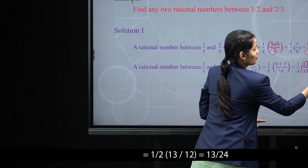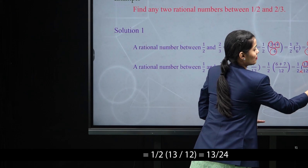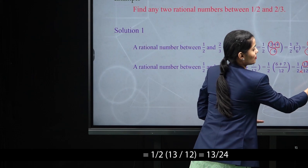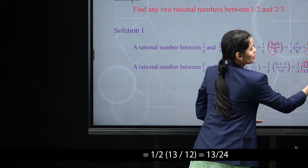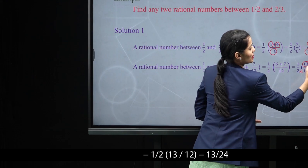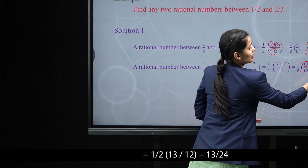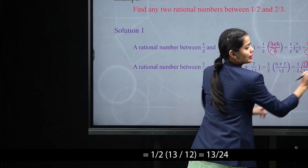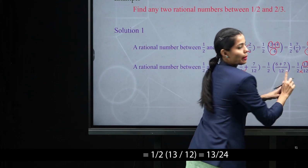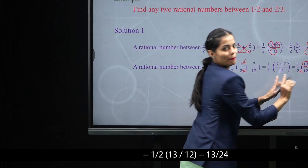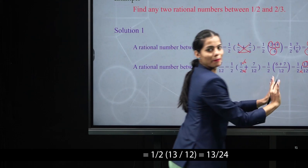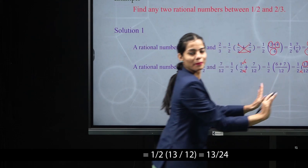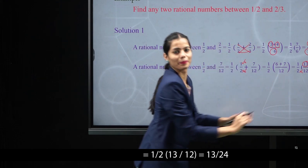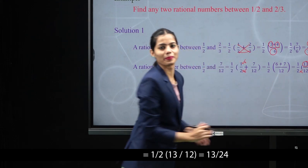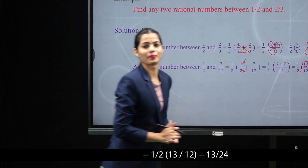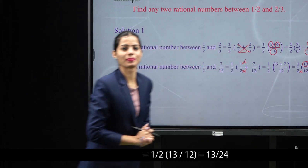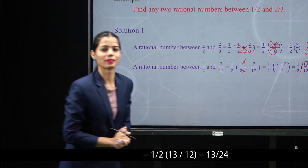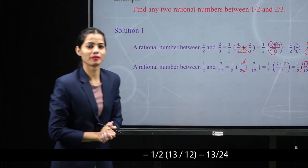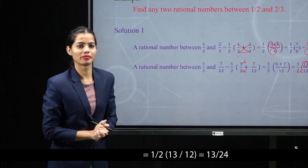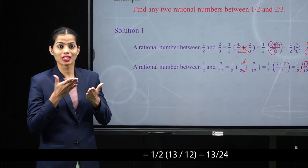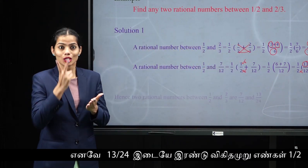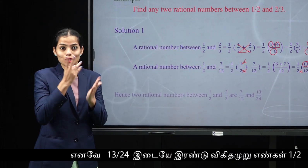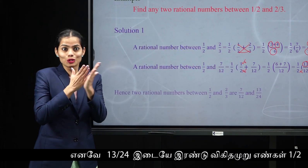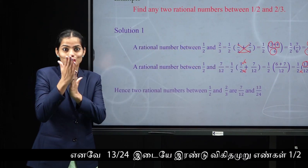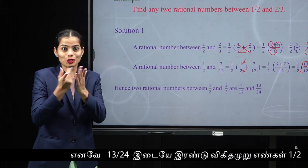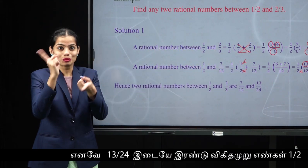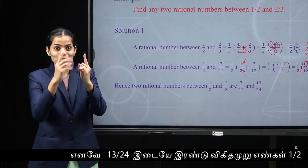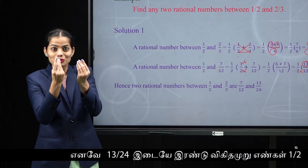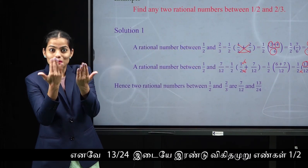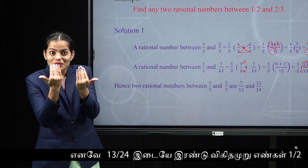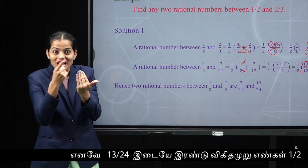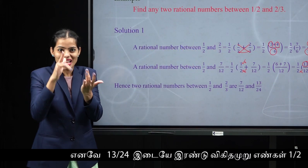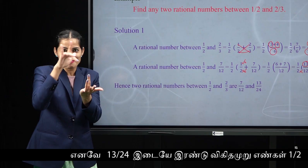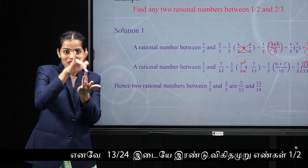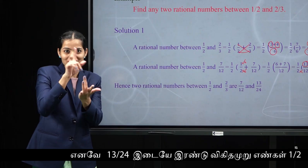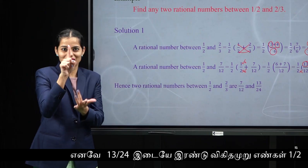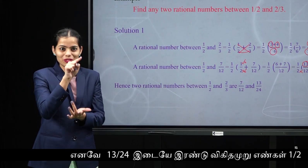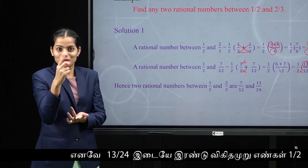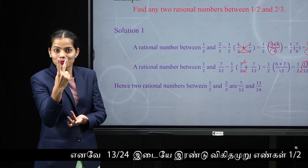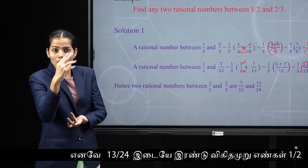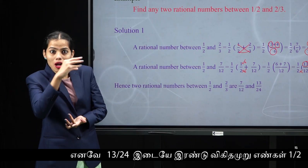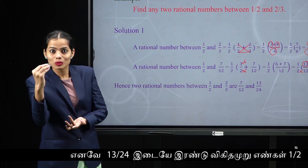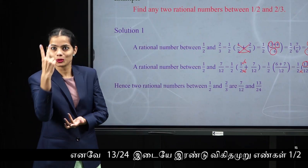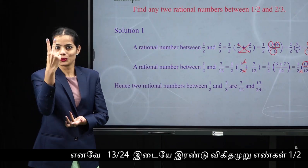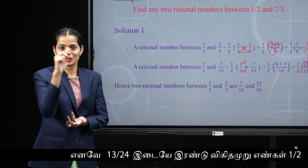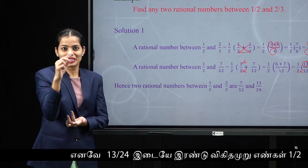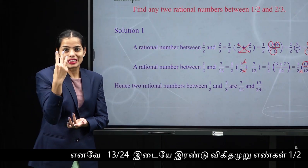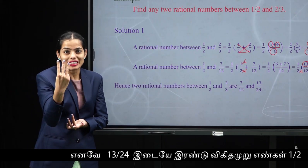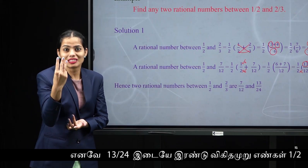13/24. எனவே 13/24 இடையே 2 விகிதமுறு